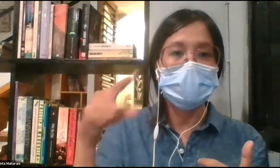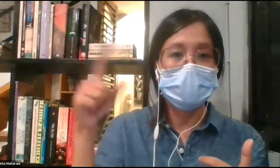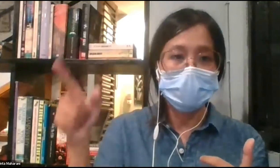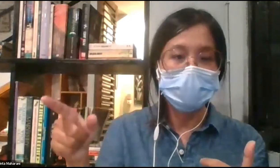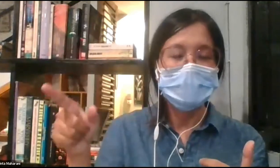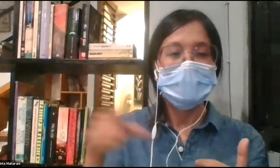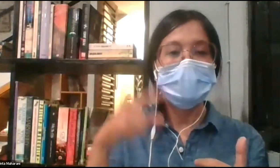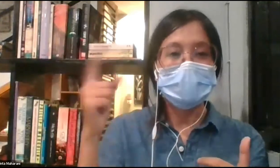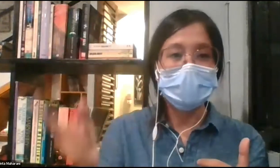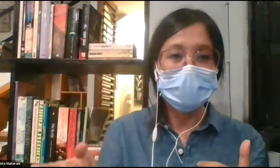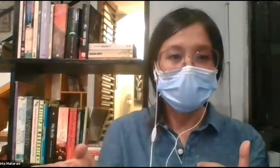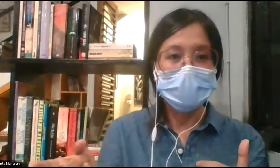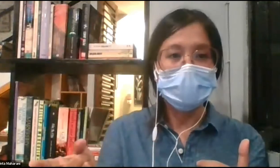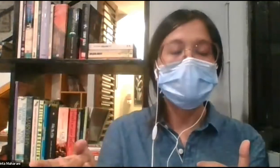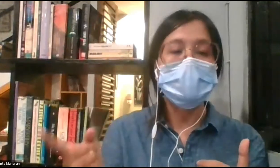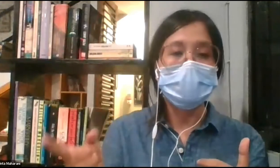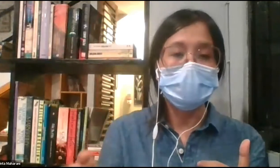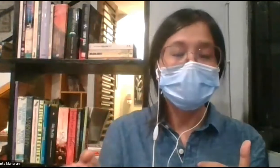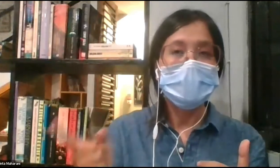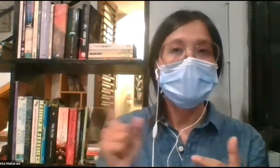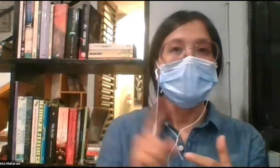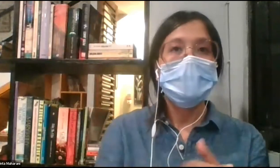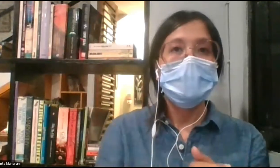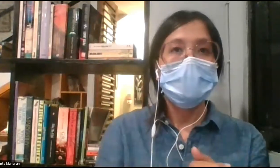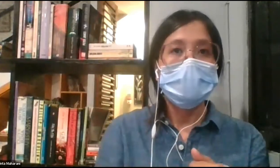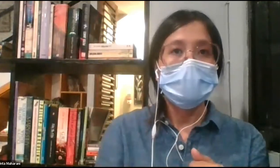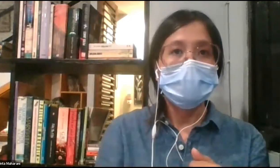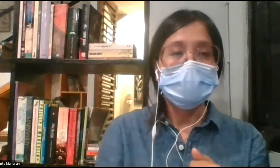bisa digali, ditanyakan kepada misalnya